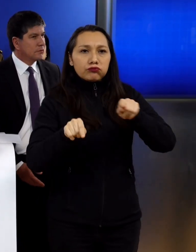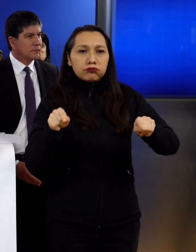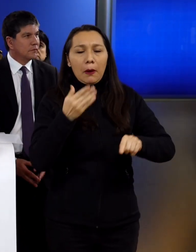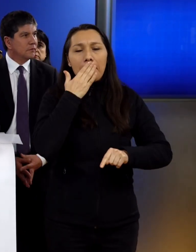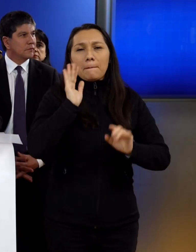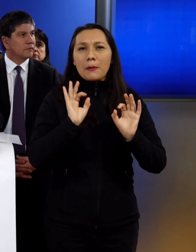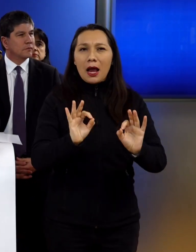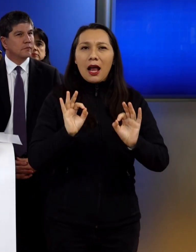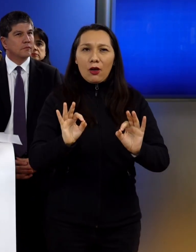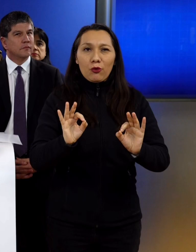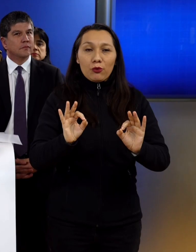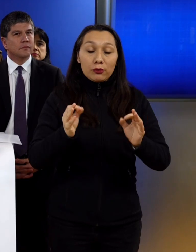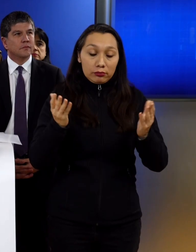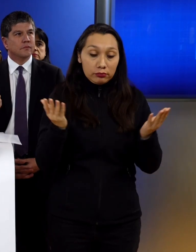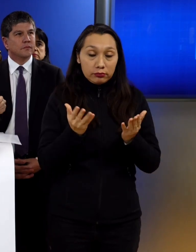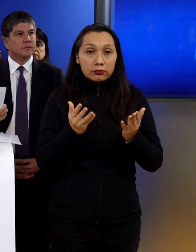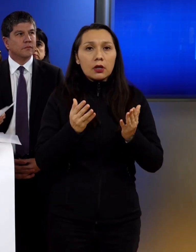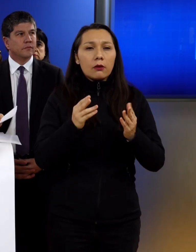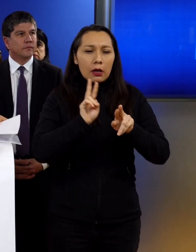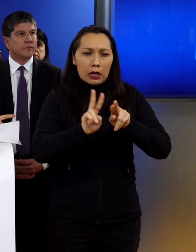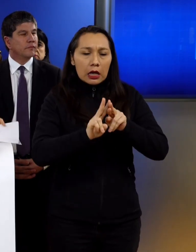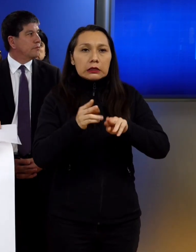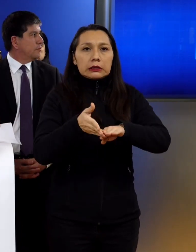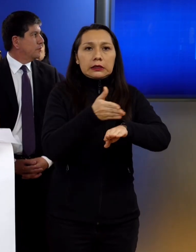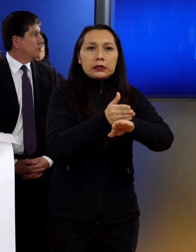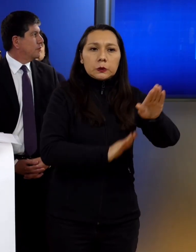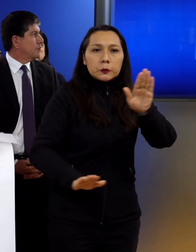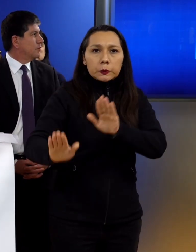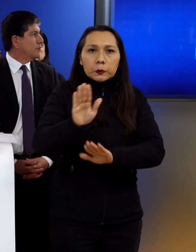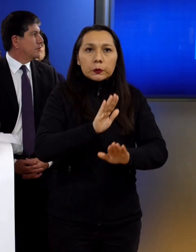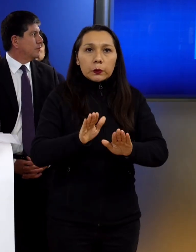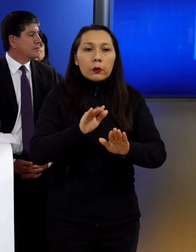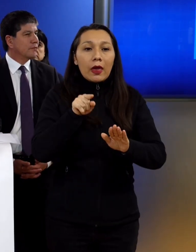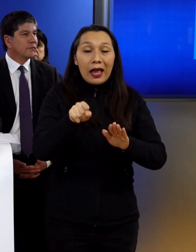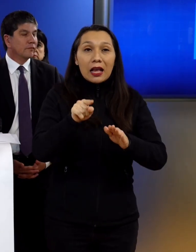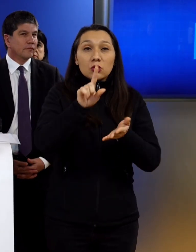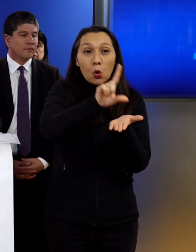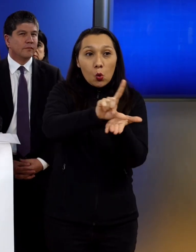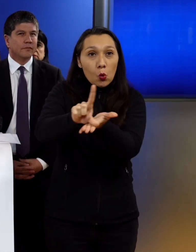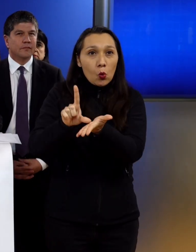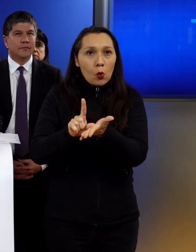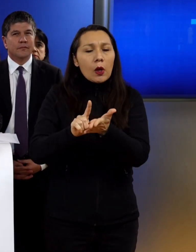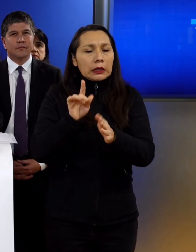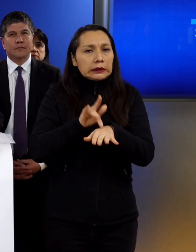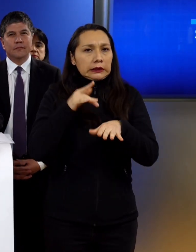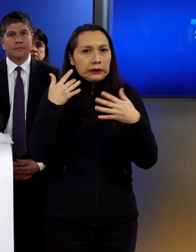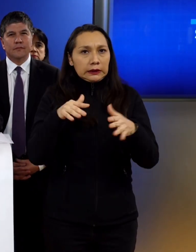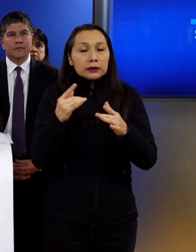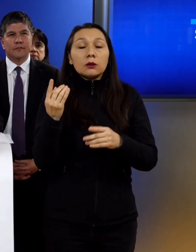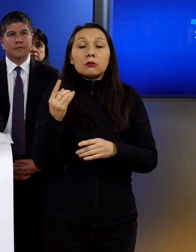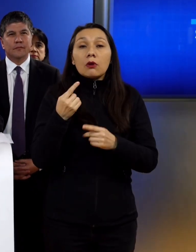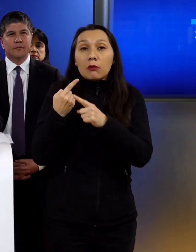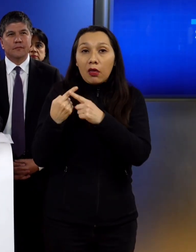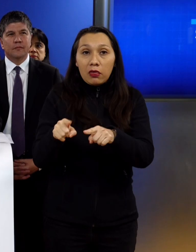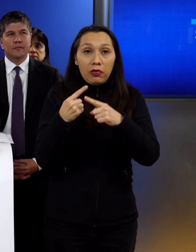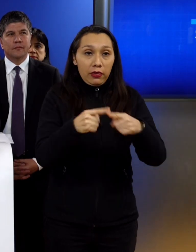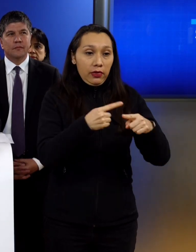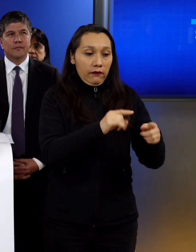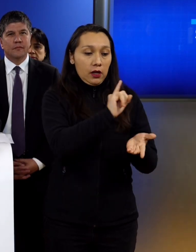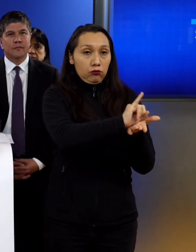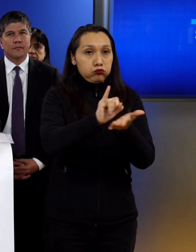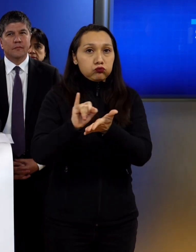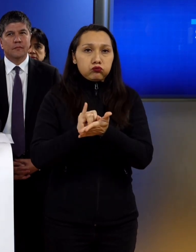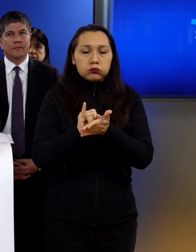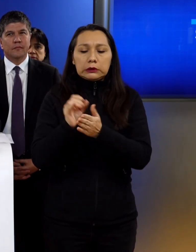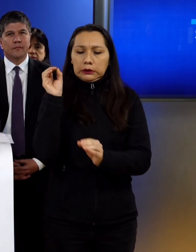Para, digamos, tomar medidas de prevención en relación a estos puntos críticos, distintas instituciones